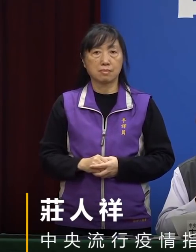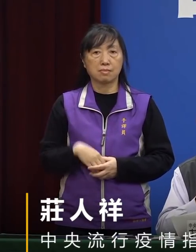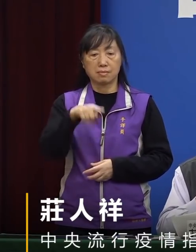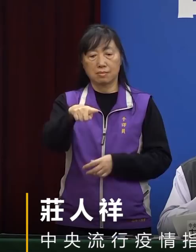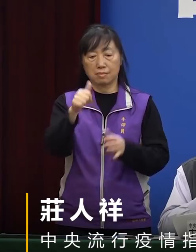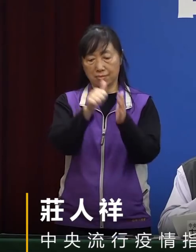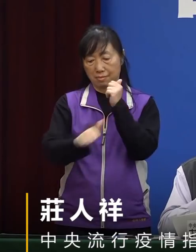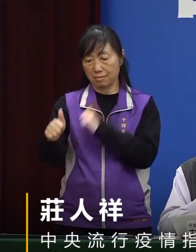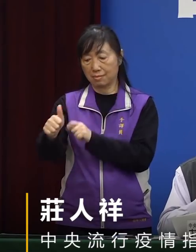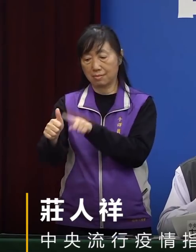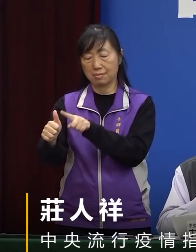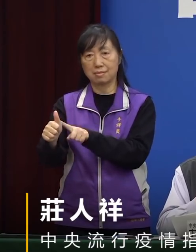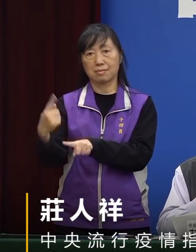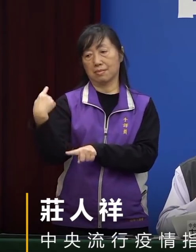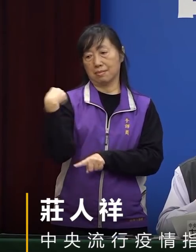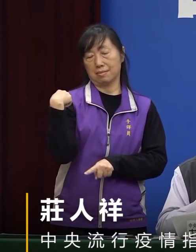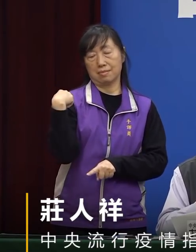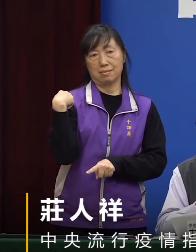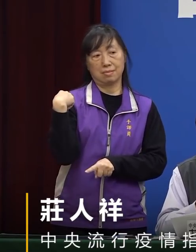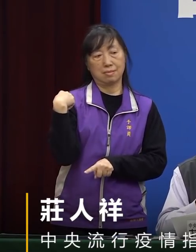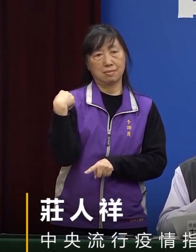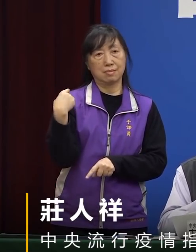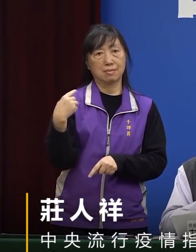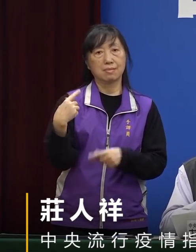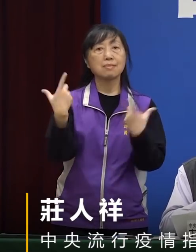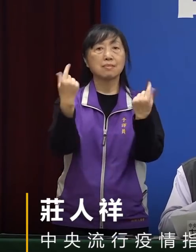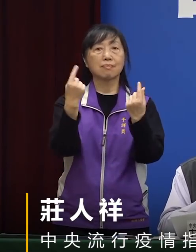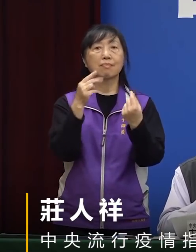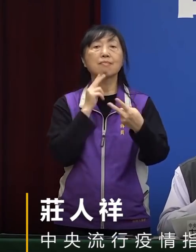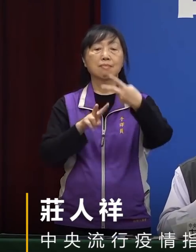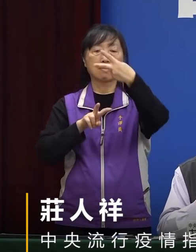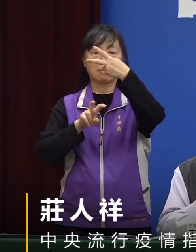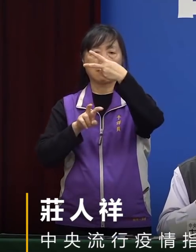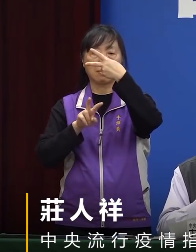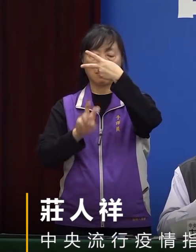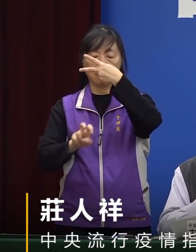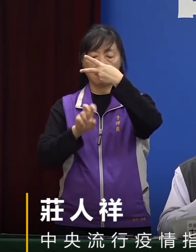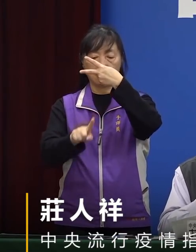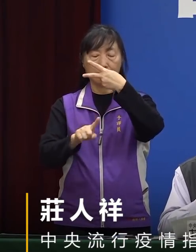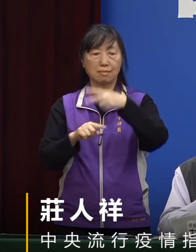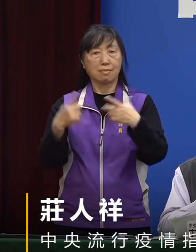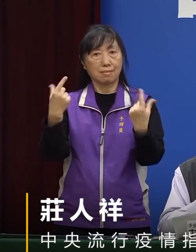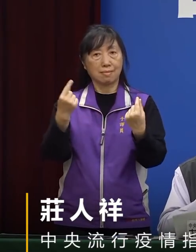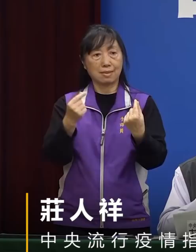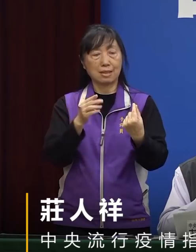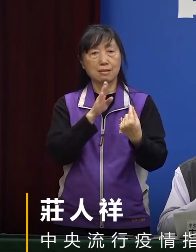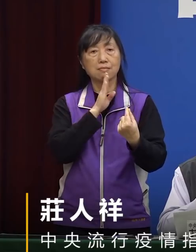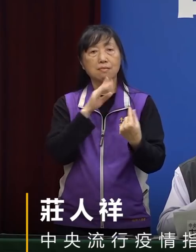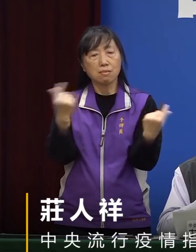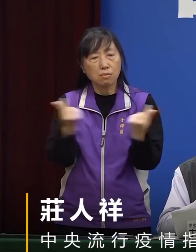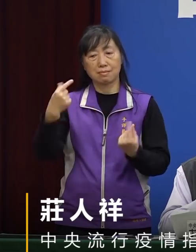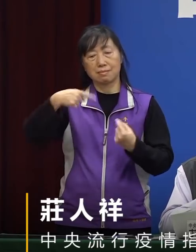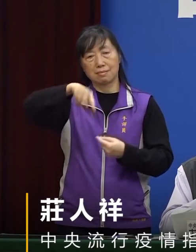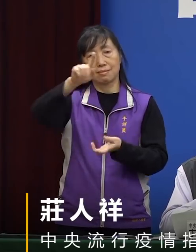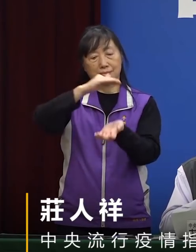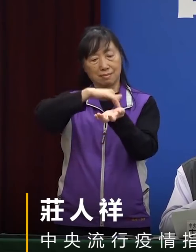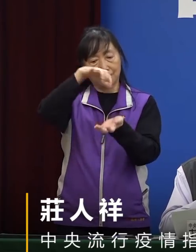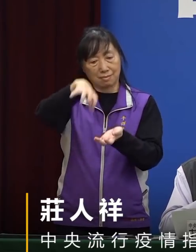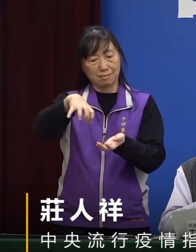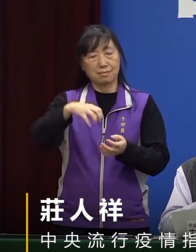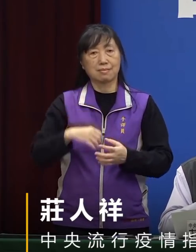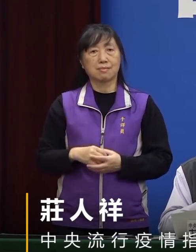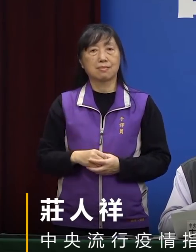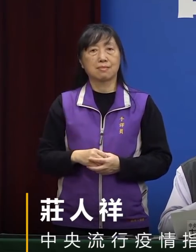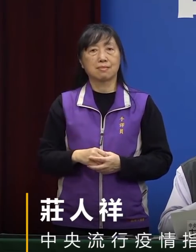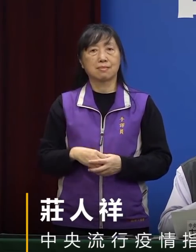儿子啊、也在昨天。也是刚好在21号的时候，也是因为有类似的症状哈，那